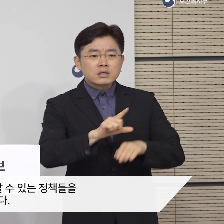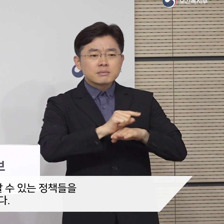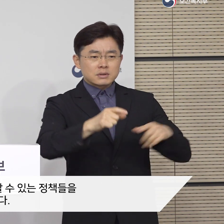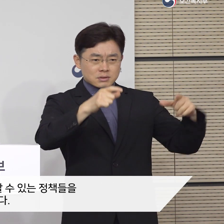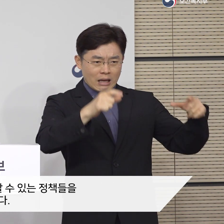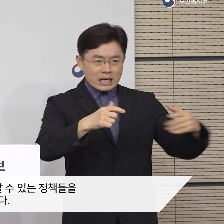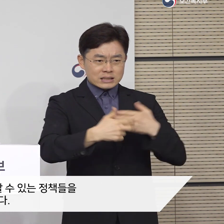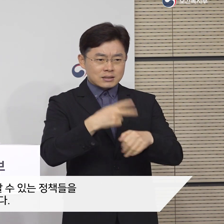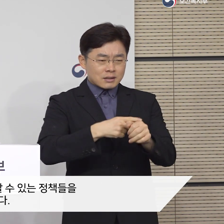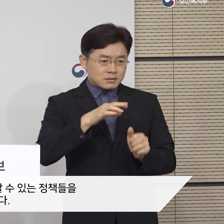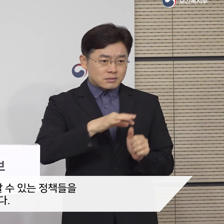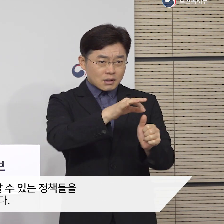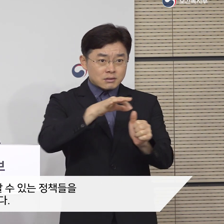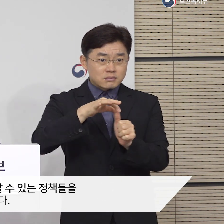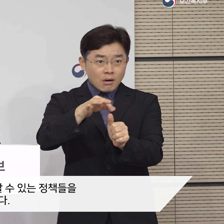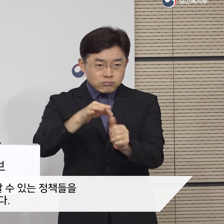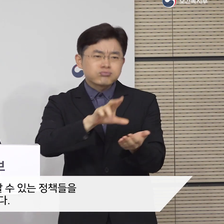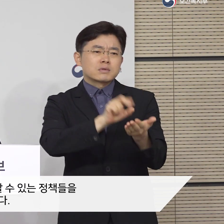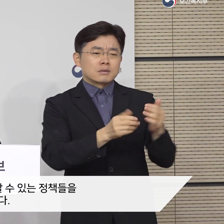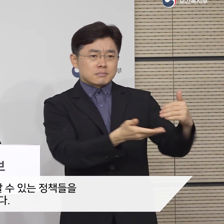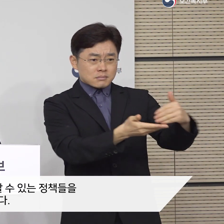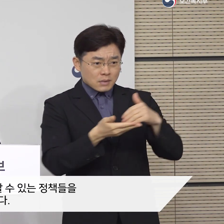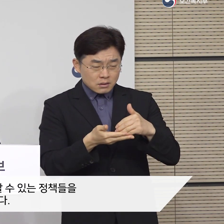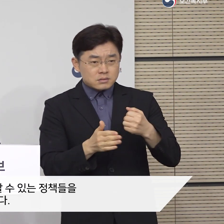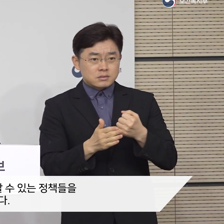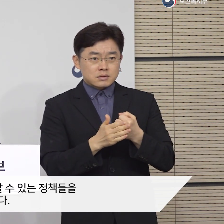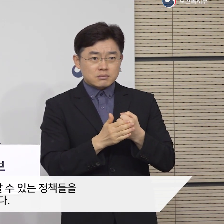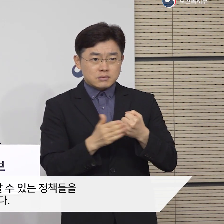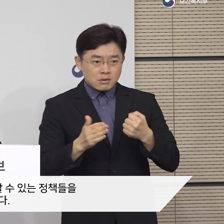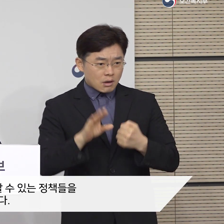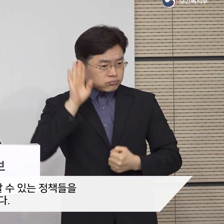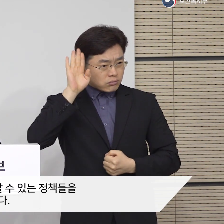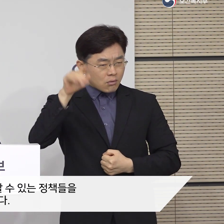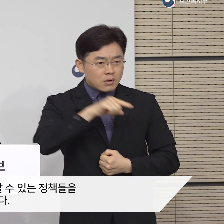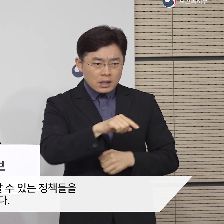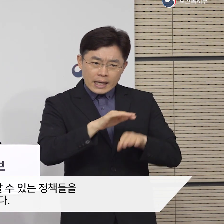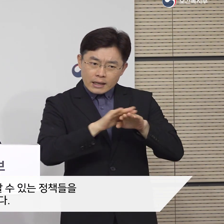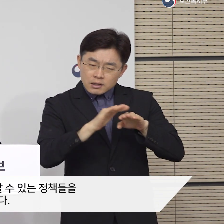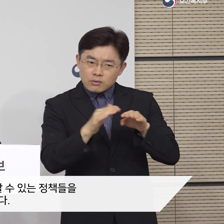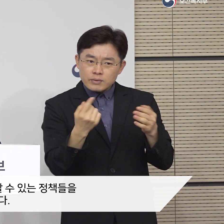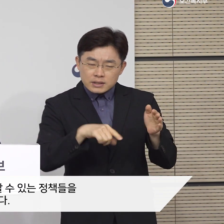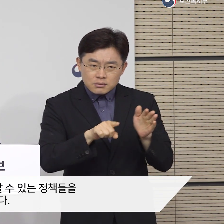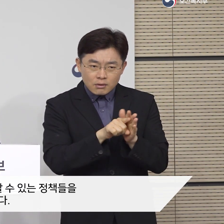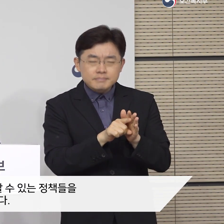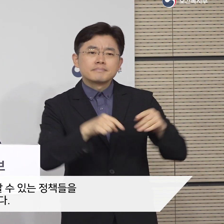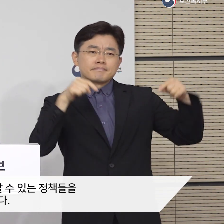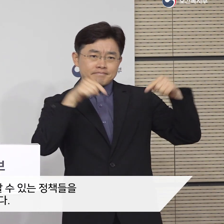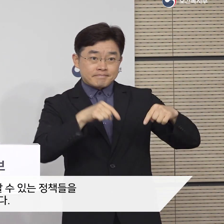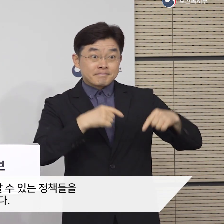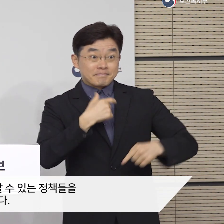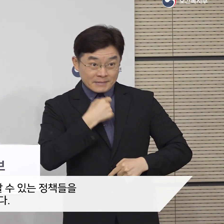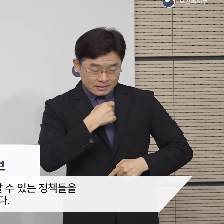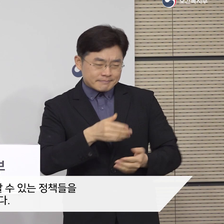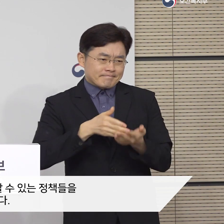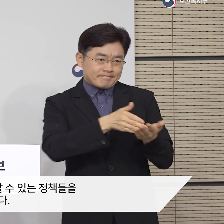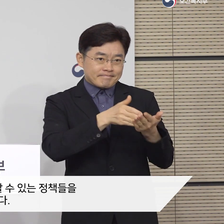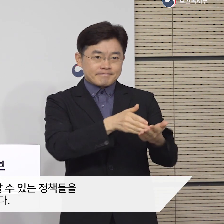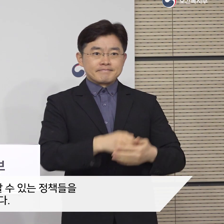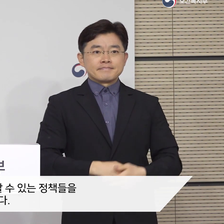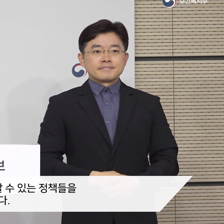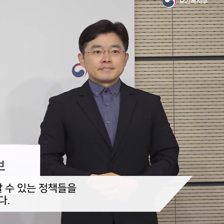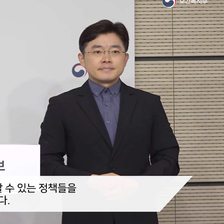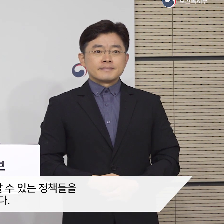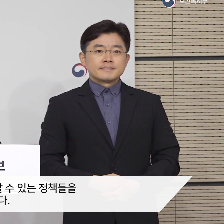필수 부문의 의사 배치를 활성화할 수 있는 정책들을 함께 논의하고자 거듭하여 제안하였습니다.